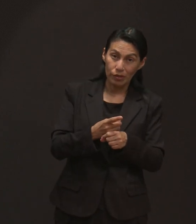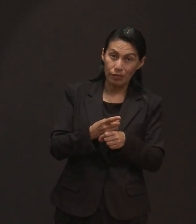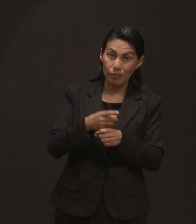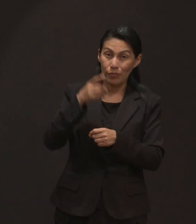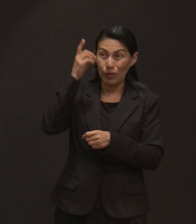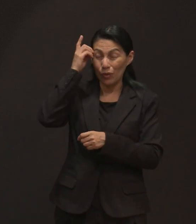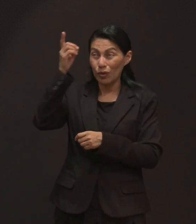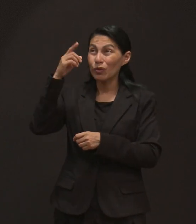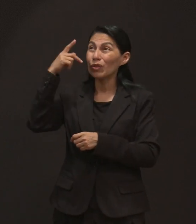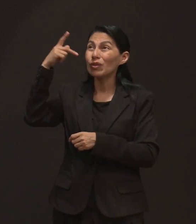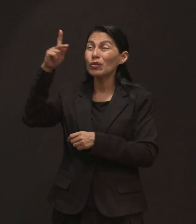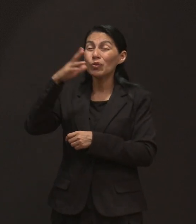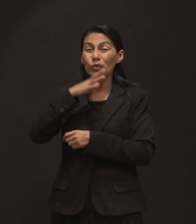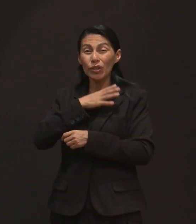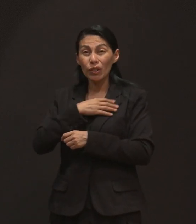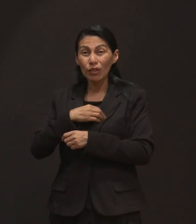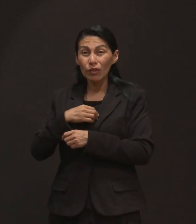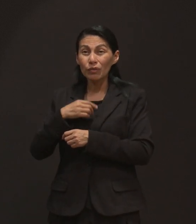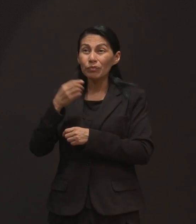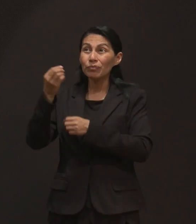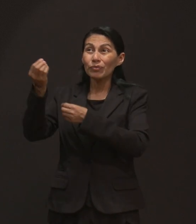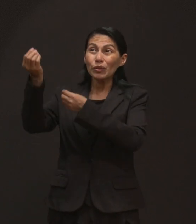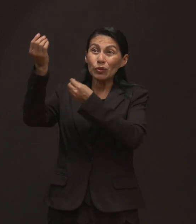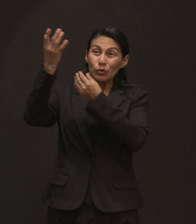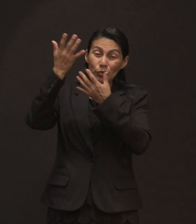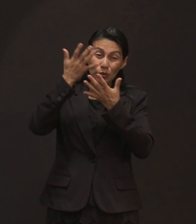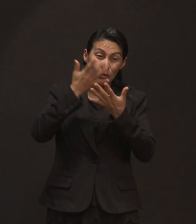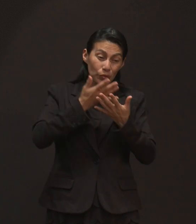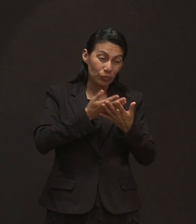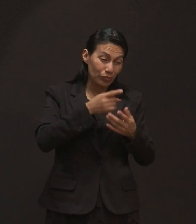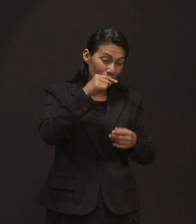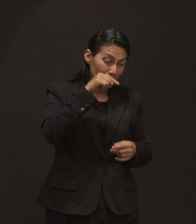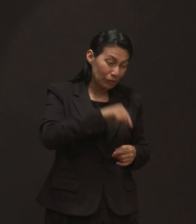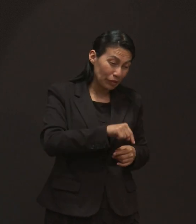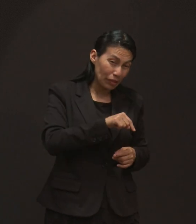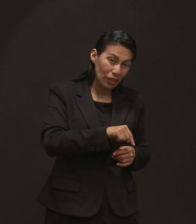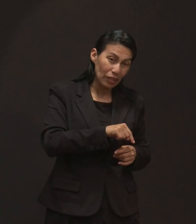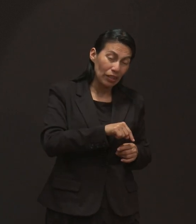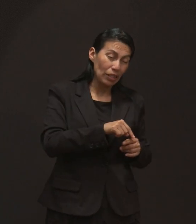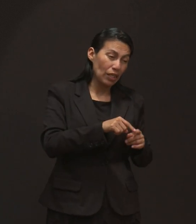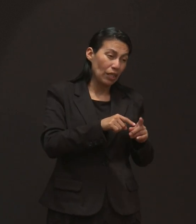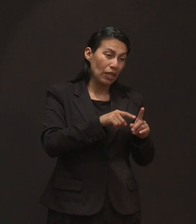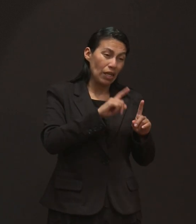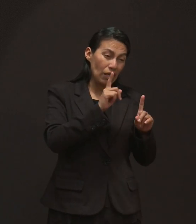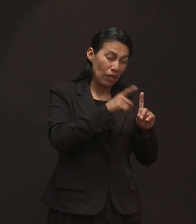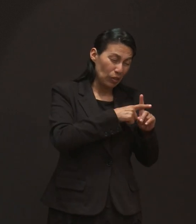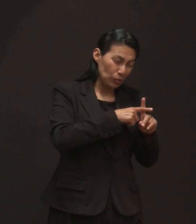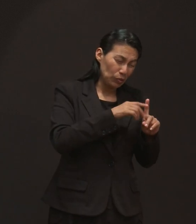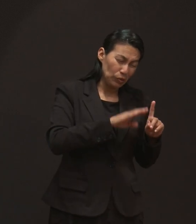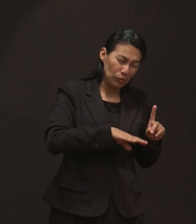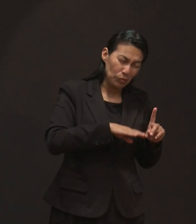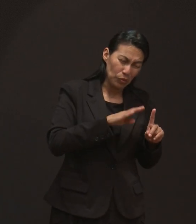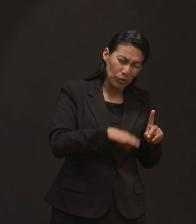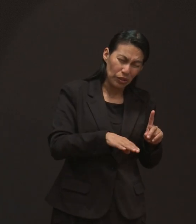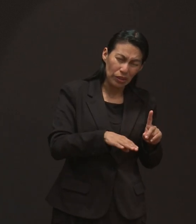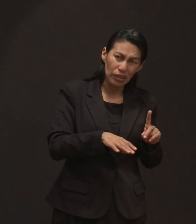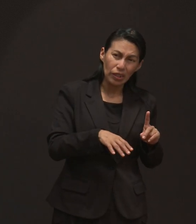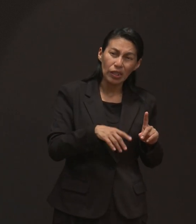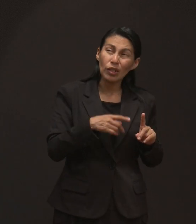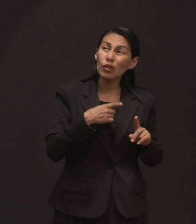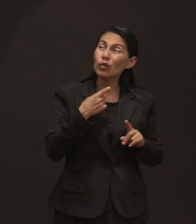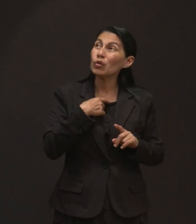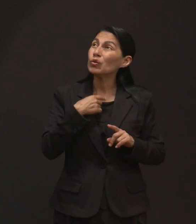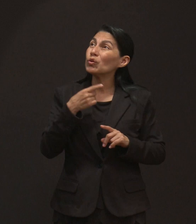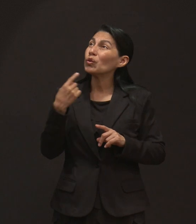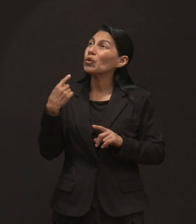su propio Hijo. Para que pudiéramos comunicarnos con el Padre, tener esa oportunidad, ese